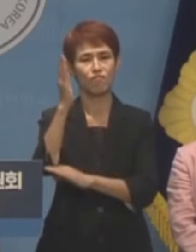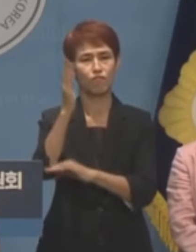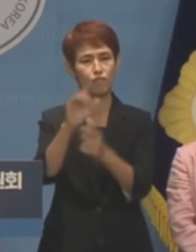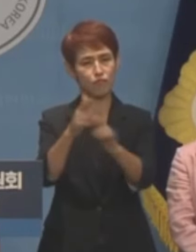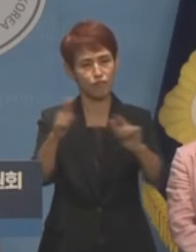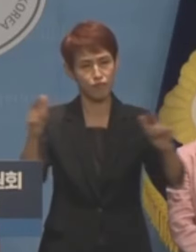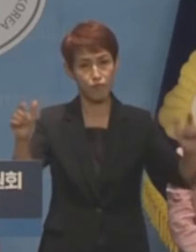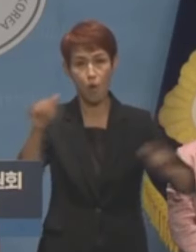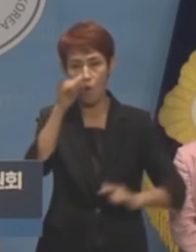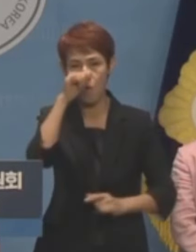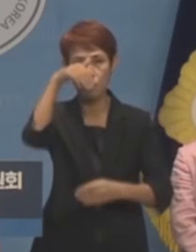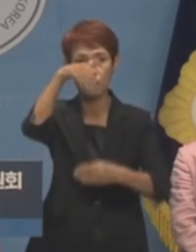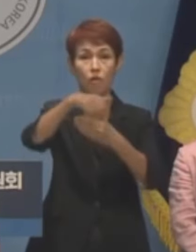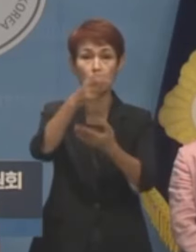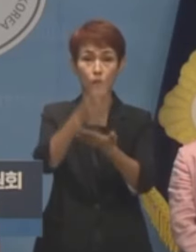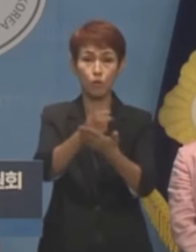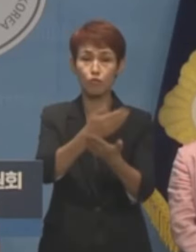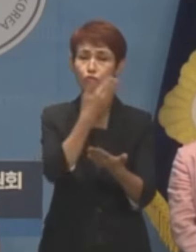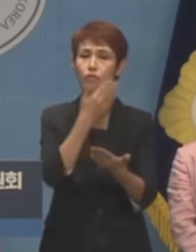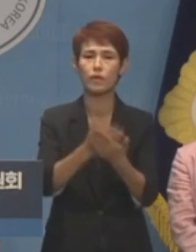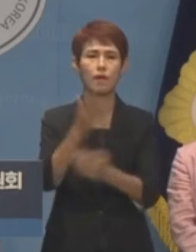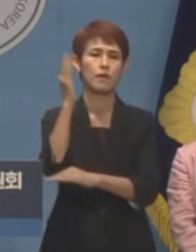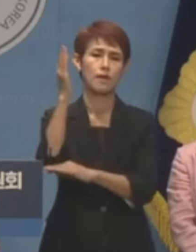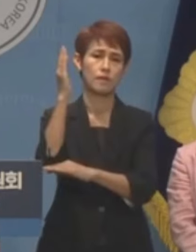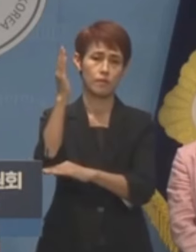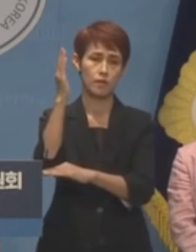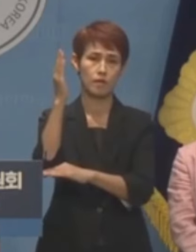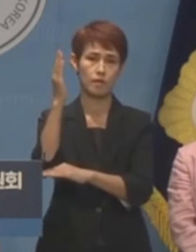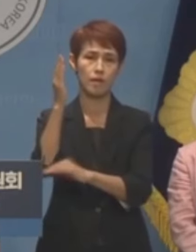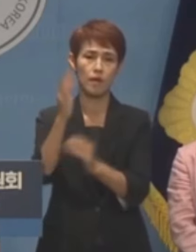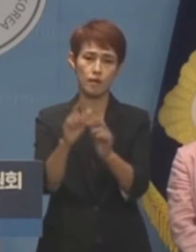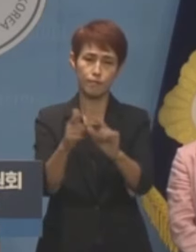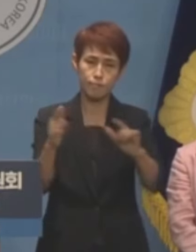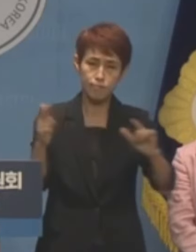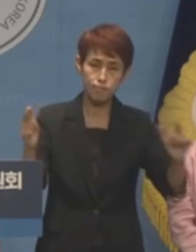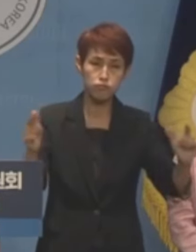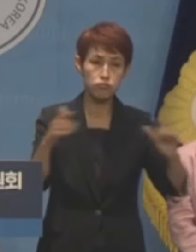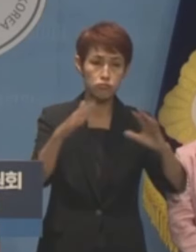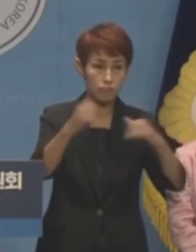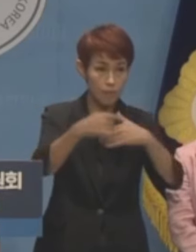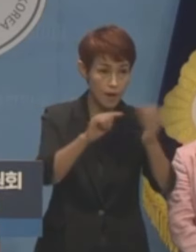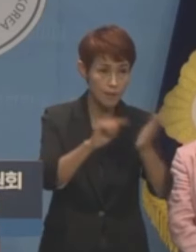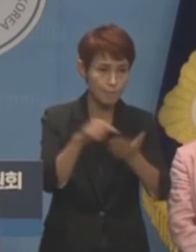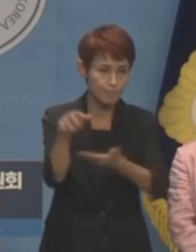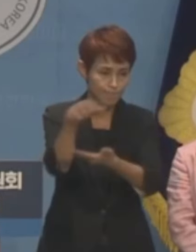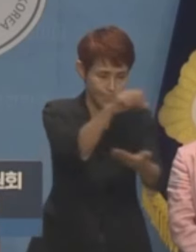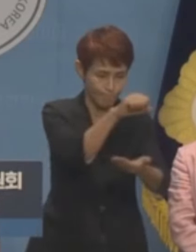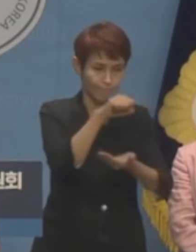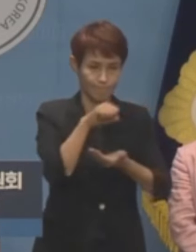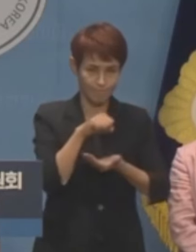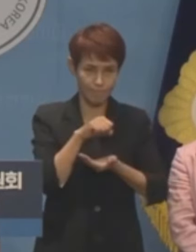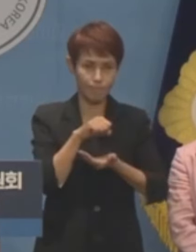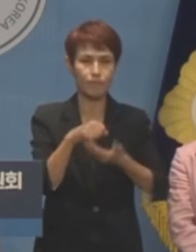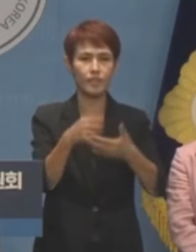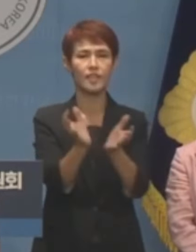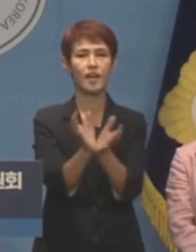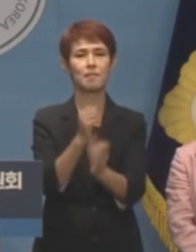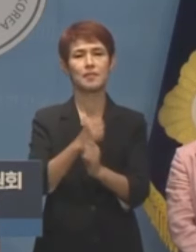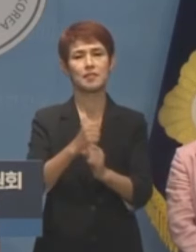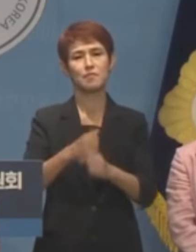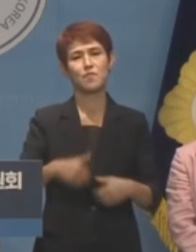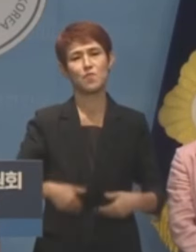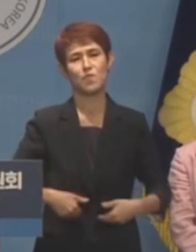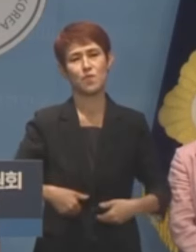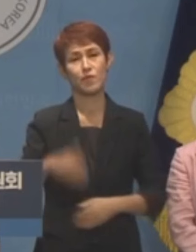강화된 선고 제도의 중요성을 강조하시며 다양한 민의를 포용하는 다원적 정당 체제를 만들어야